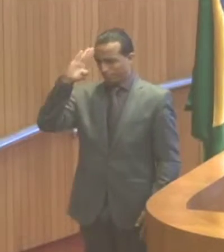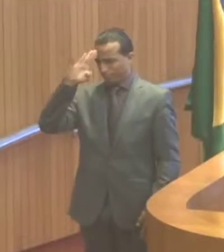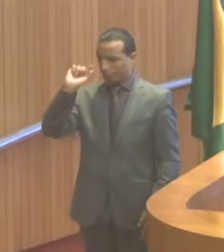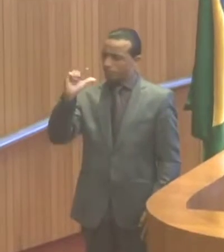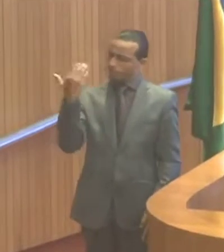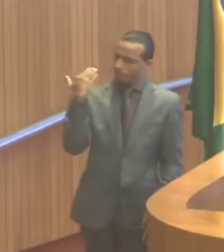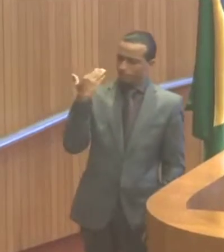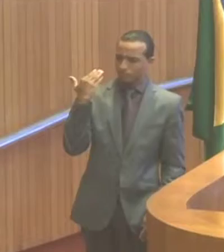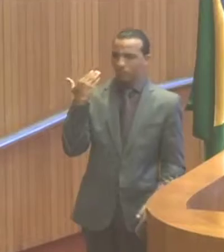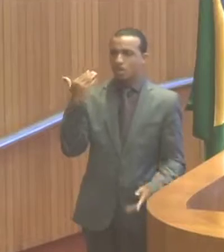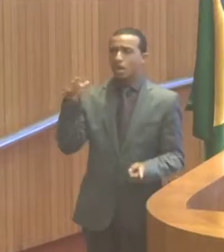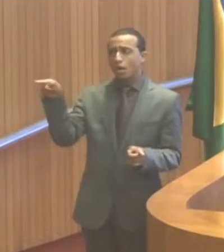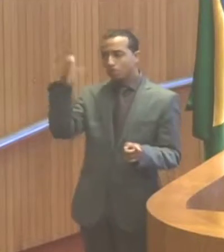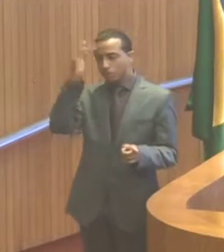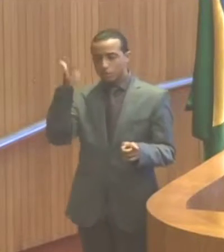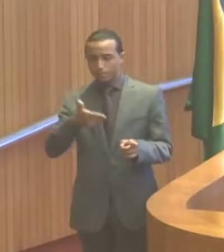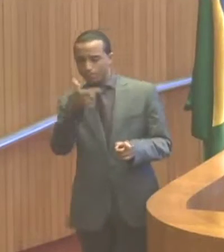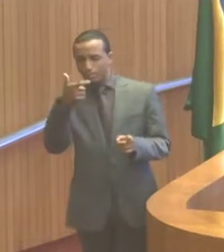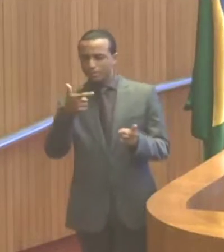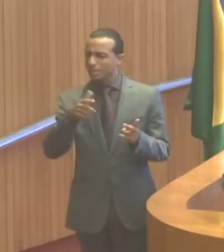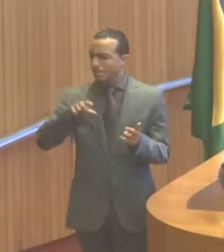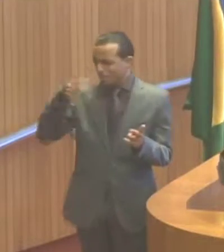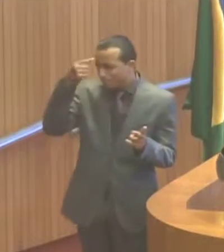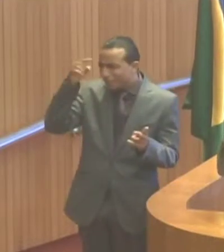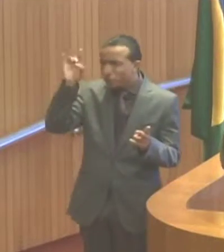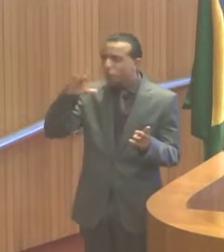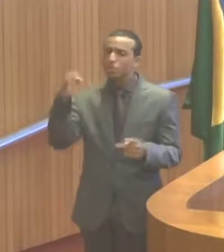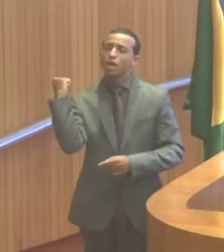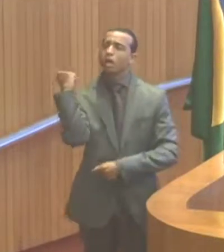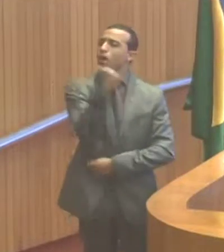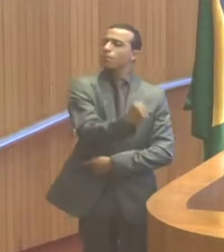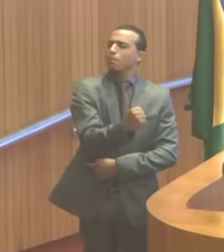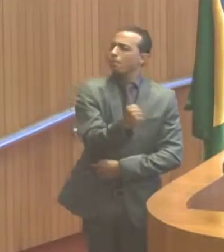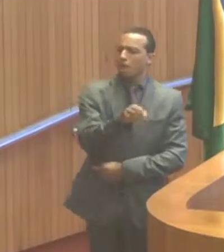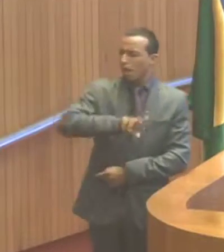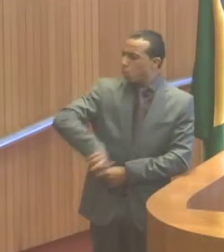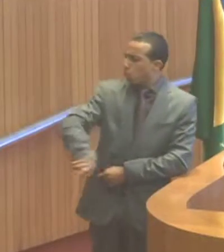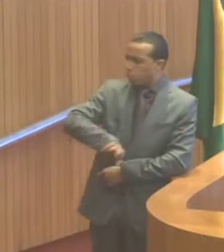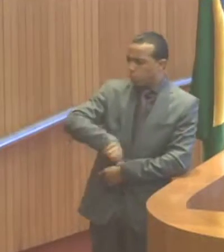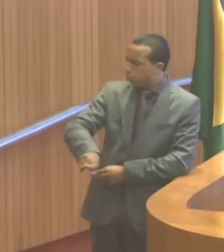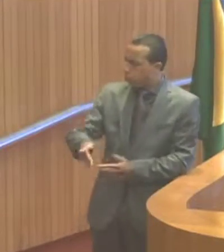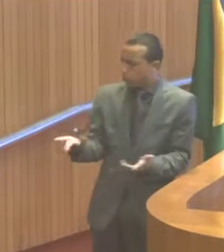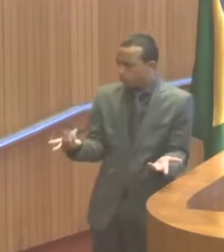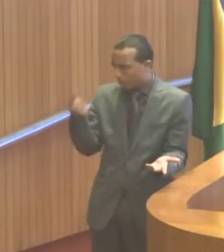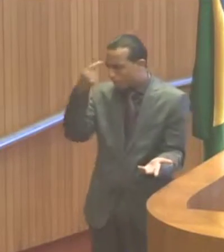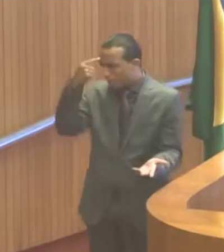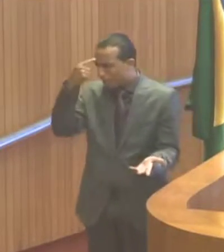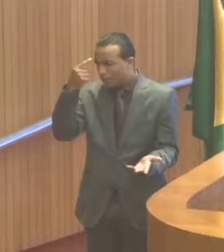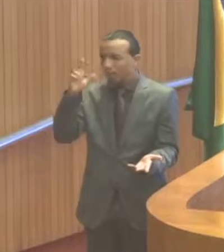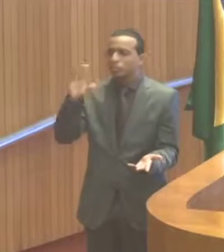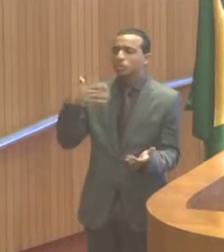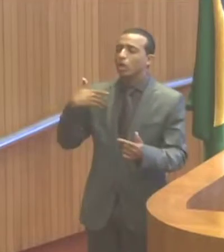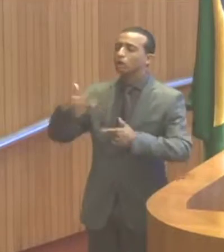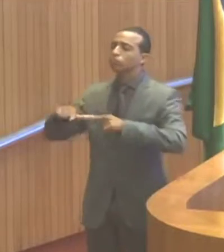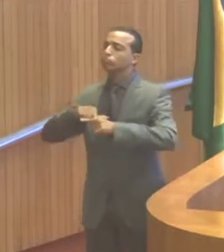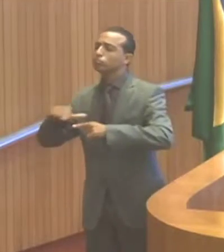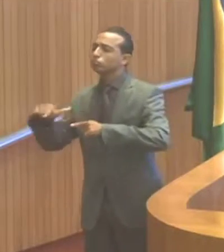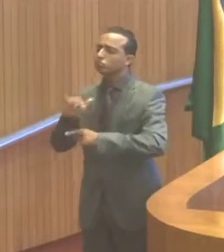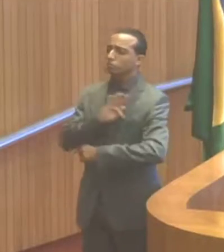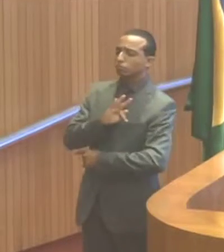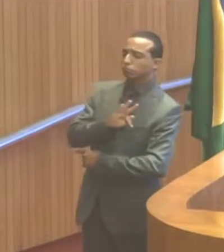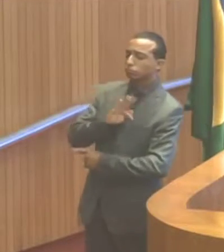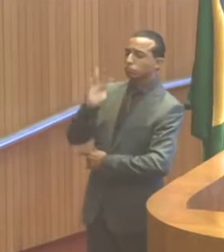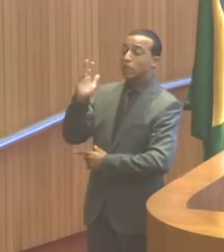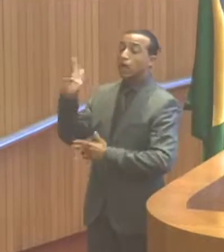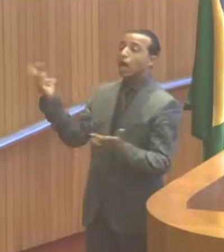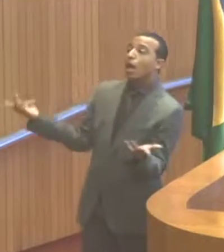não é uma questão de assassinato, não é uma questão de estar numa ação policial e aí,